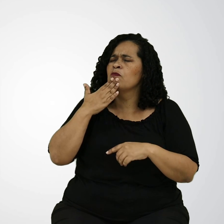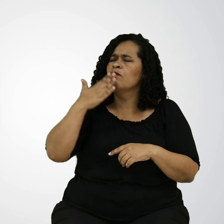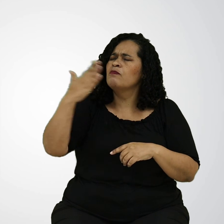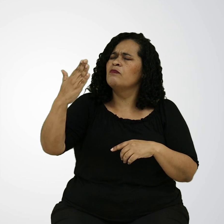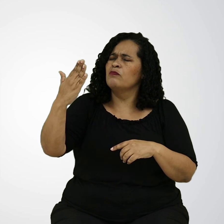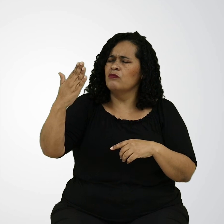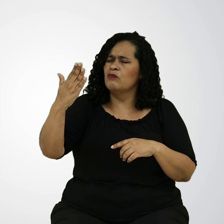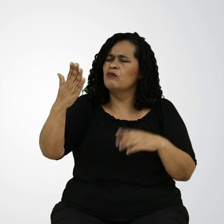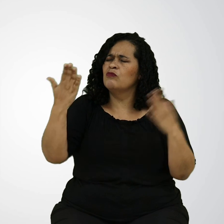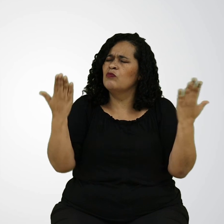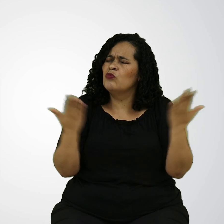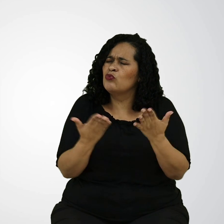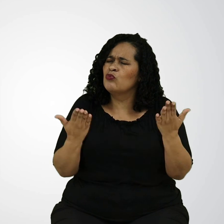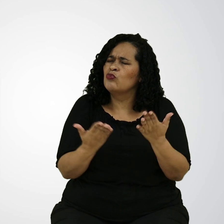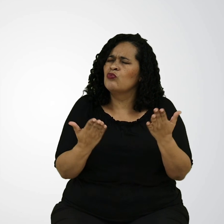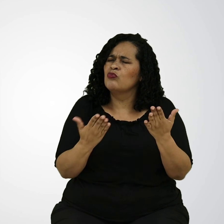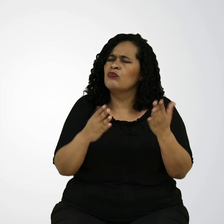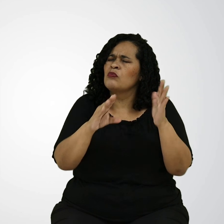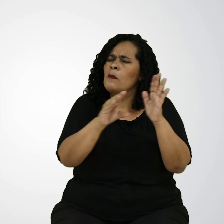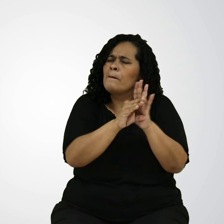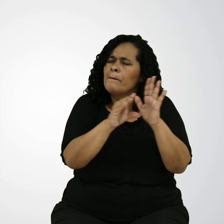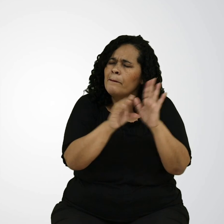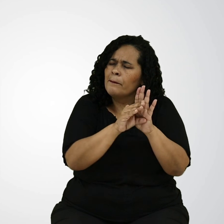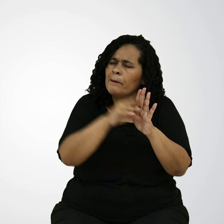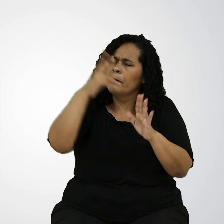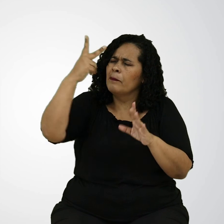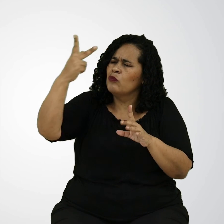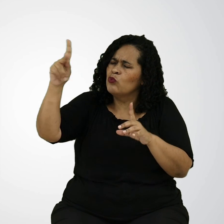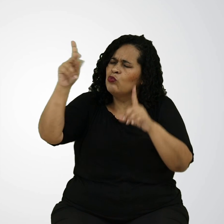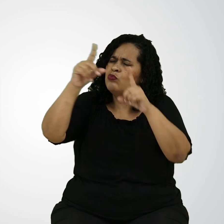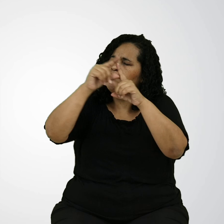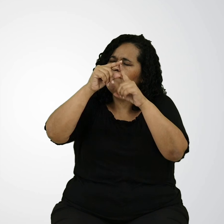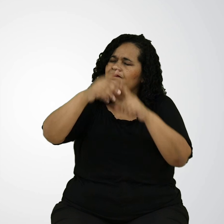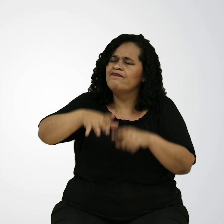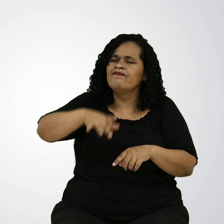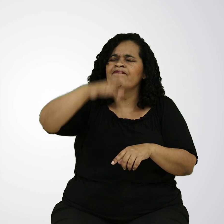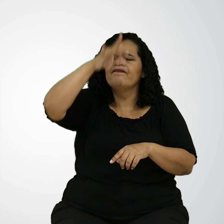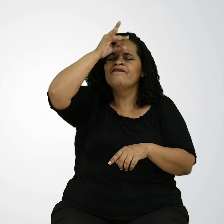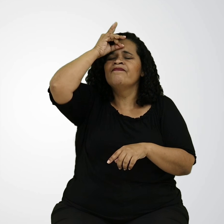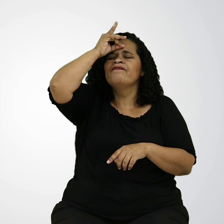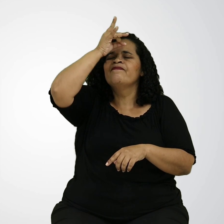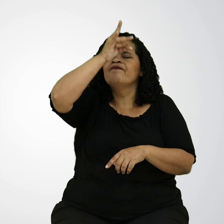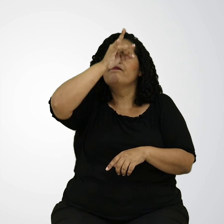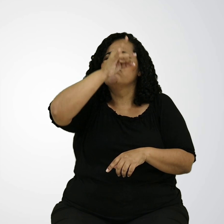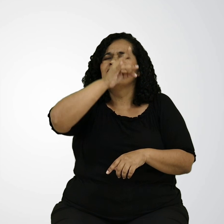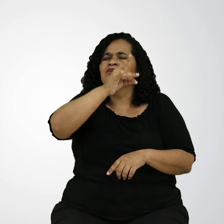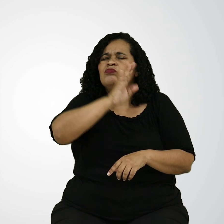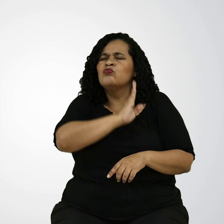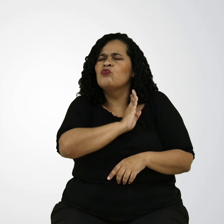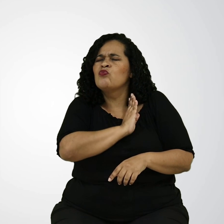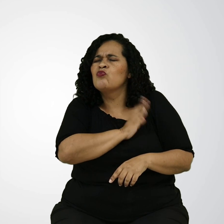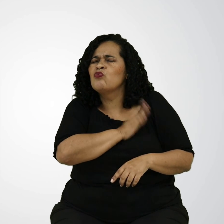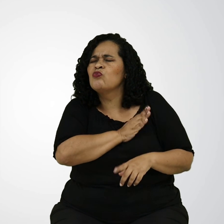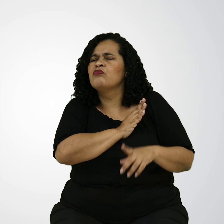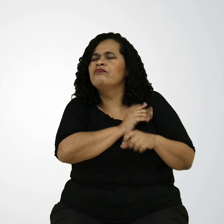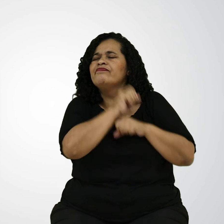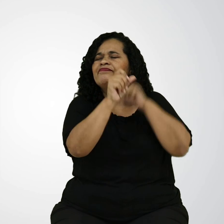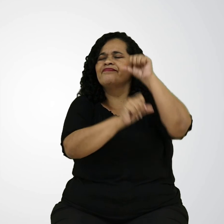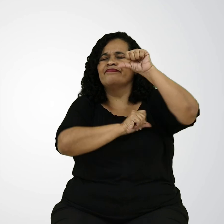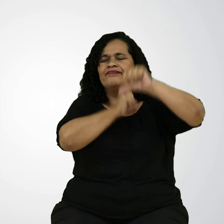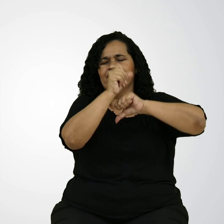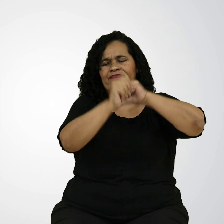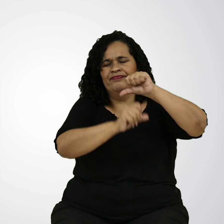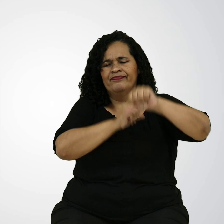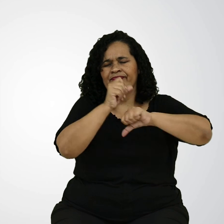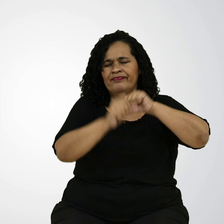luz desse trecho final de Colossenses, que a Tua palavra possa criar morada em nosso coração e nos transformar para que